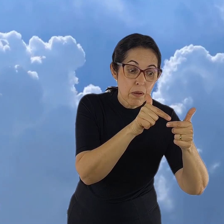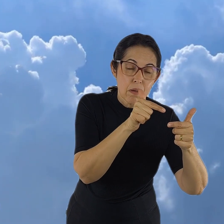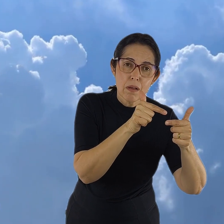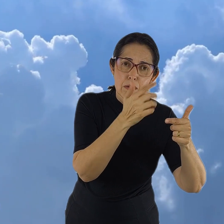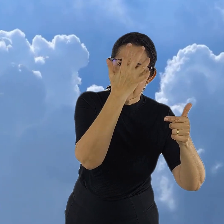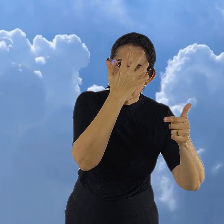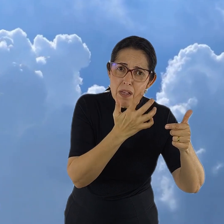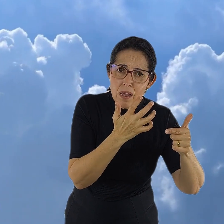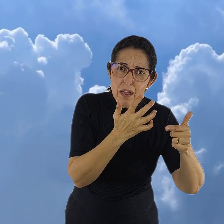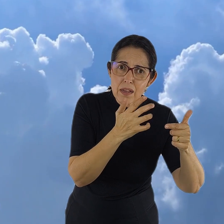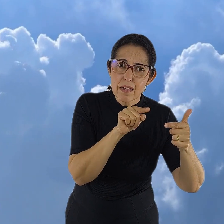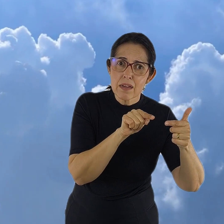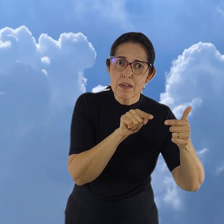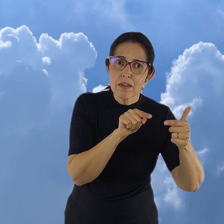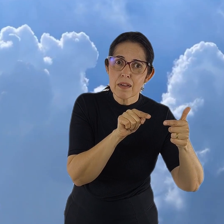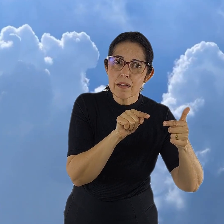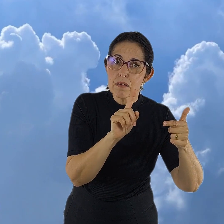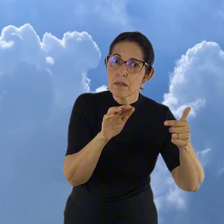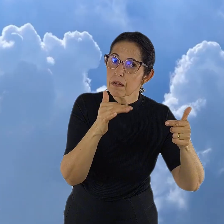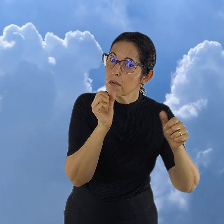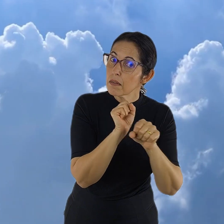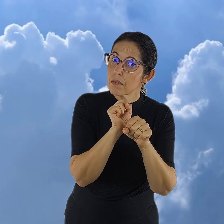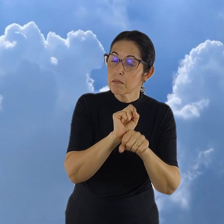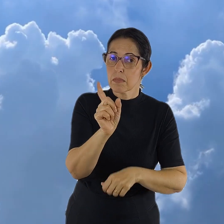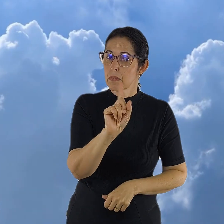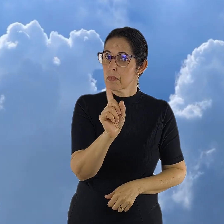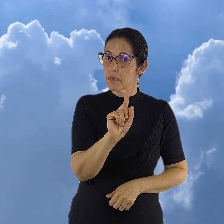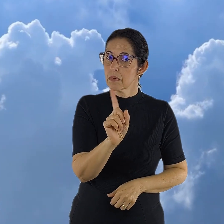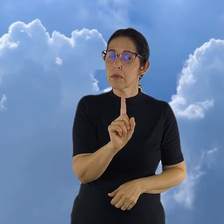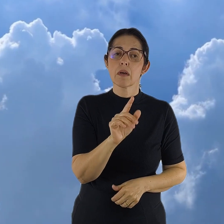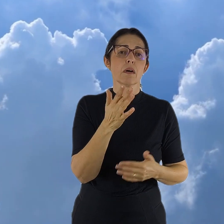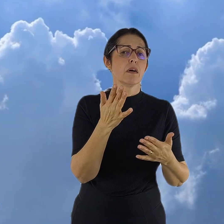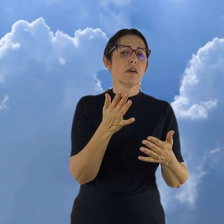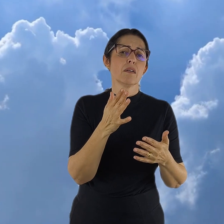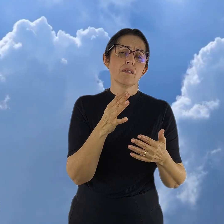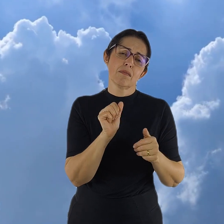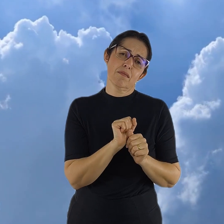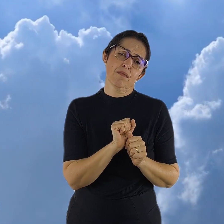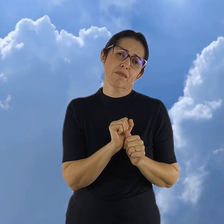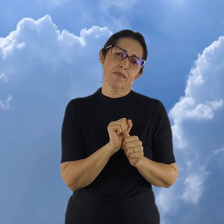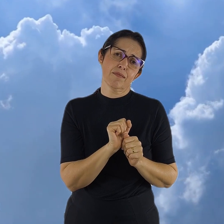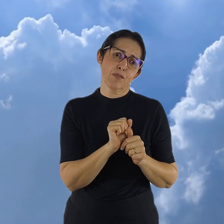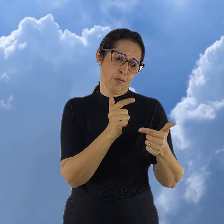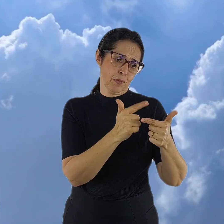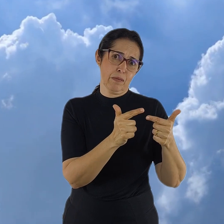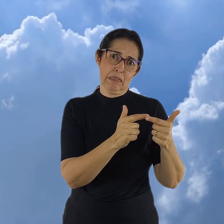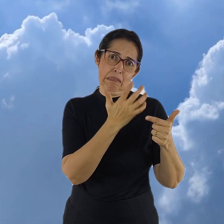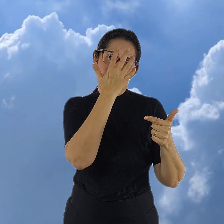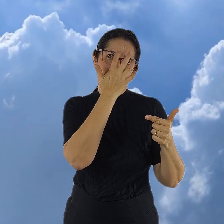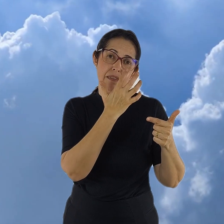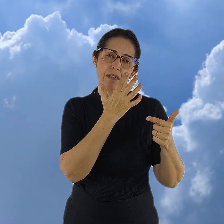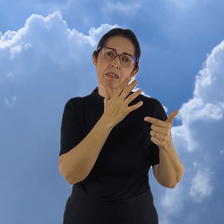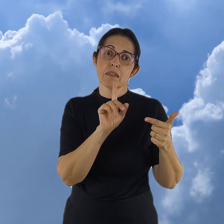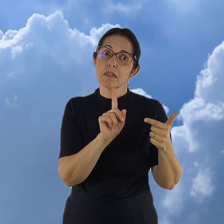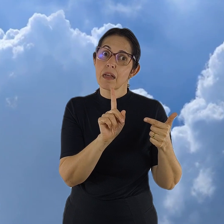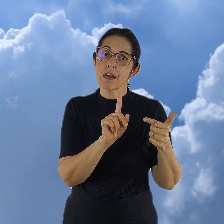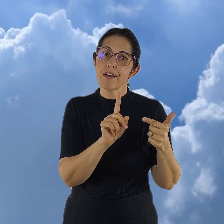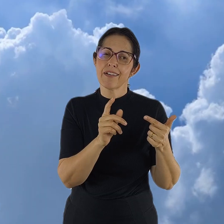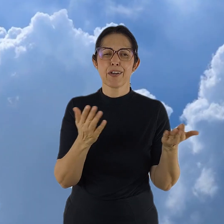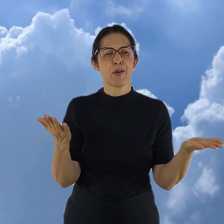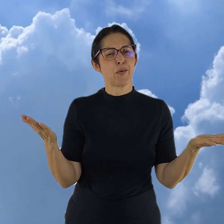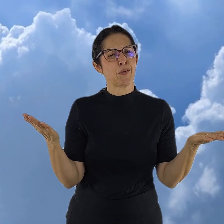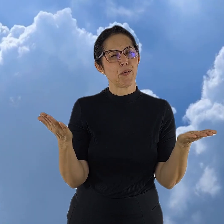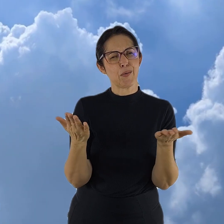situação. Não espere o problema ficar mais forte do que você. É hoje